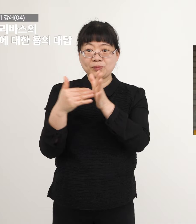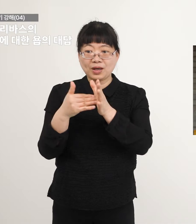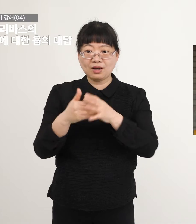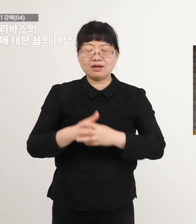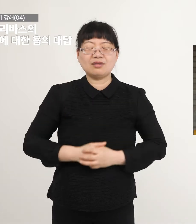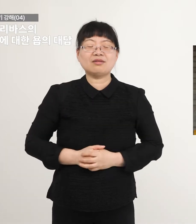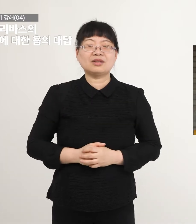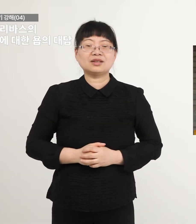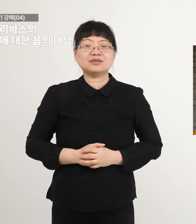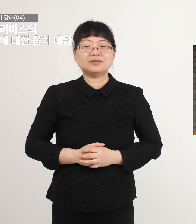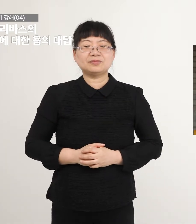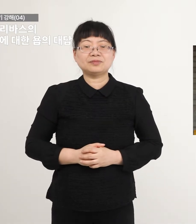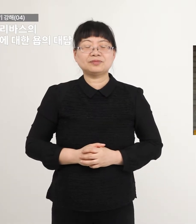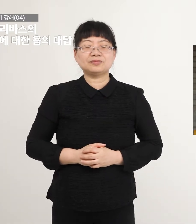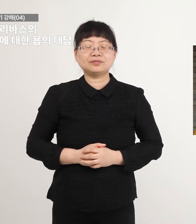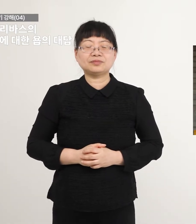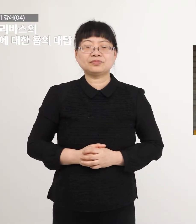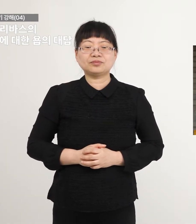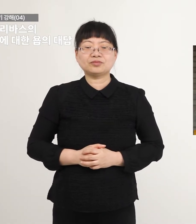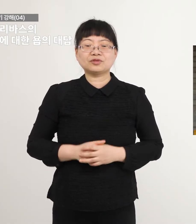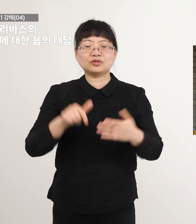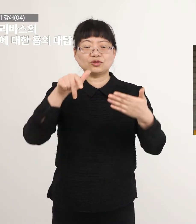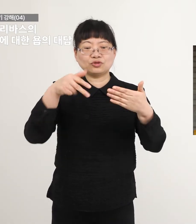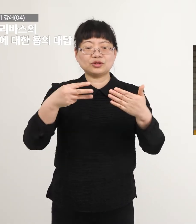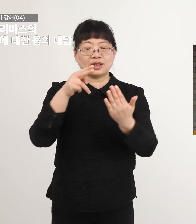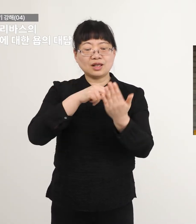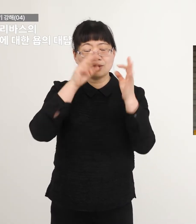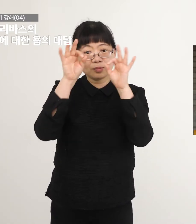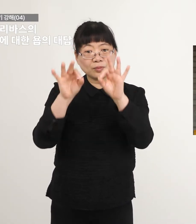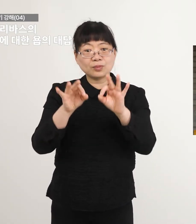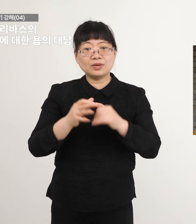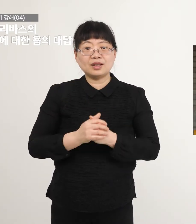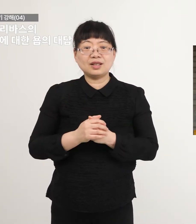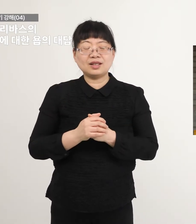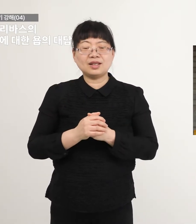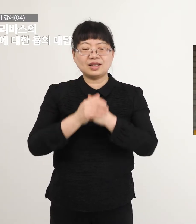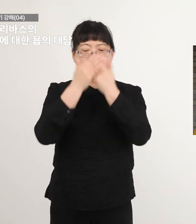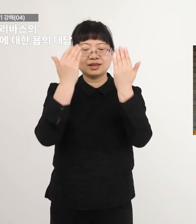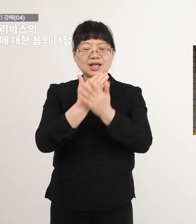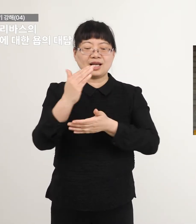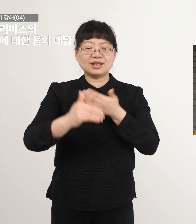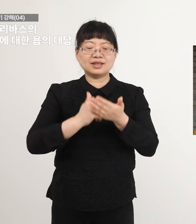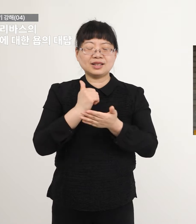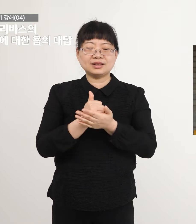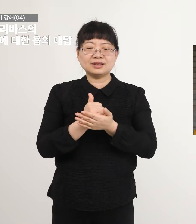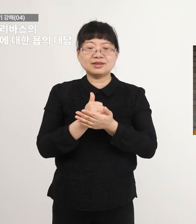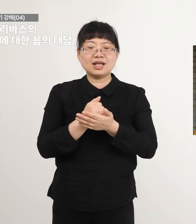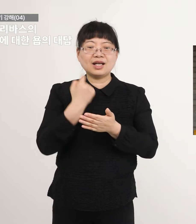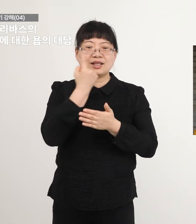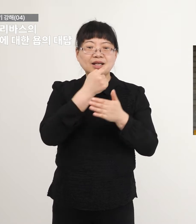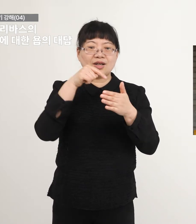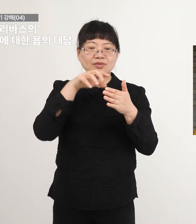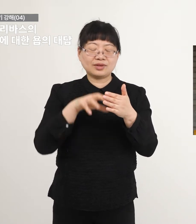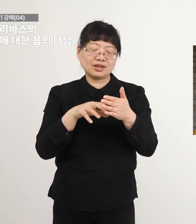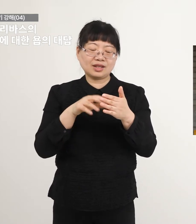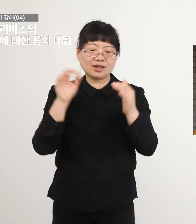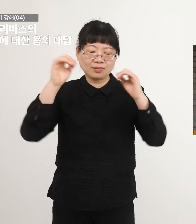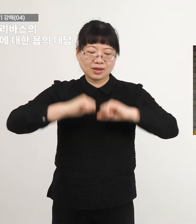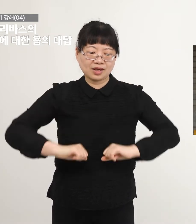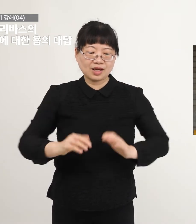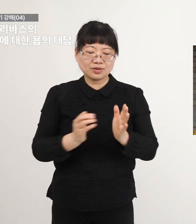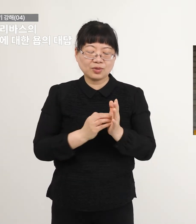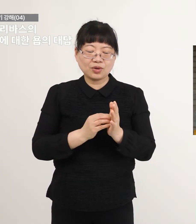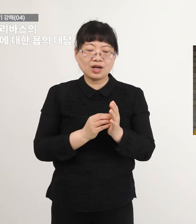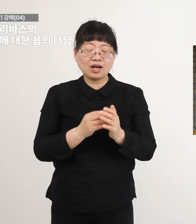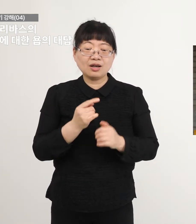그 얘기입니다. 자, 9절을 볼까요? 다 하나님의 입 가운데 멸망하고 그의